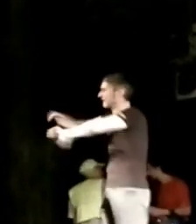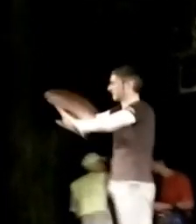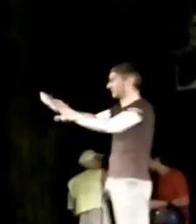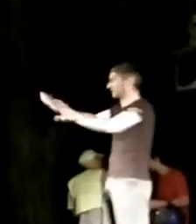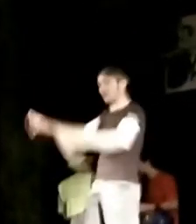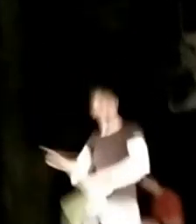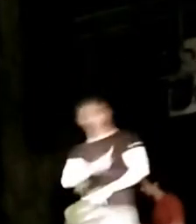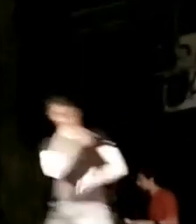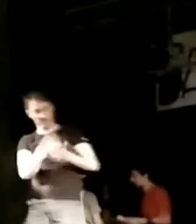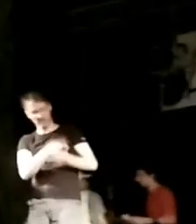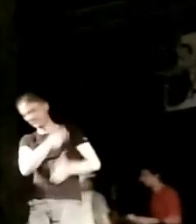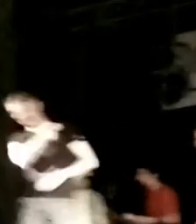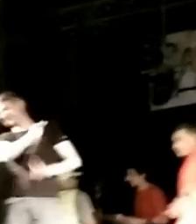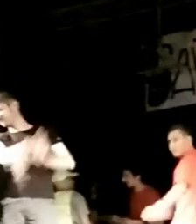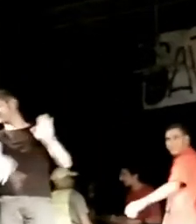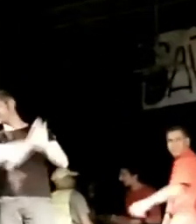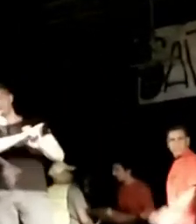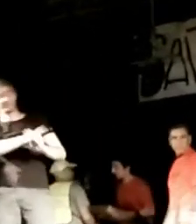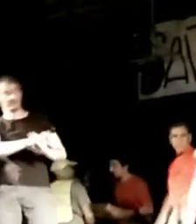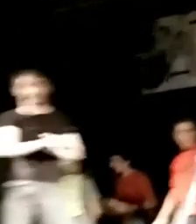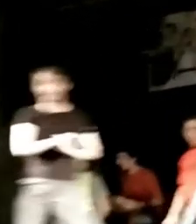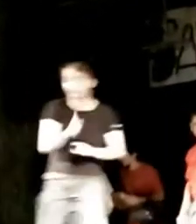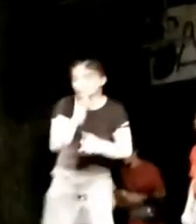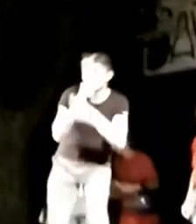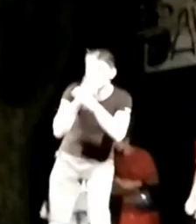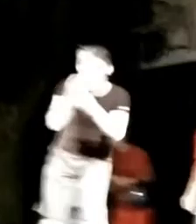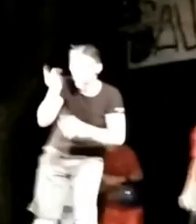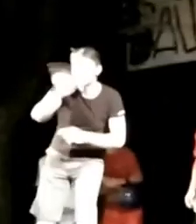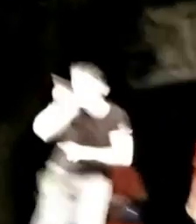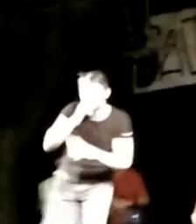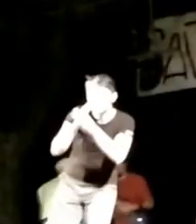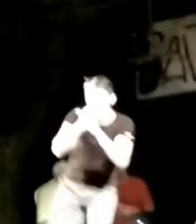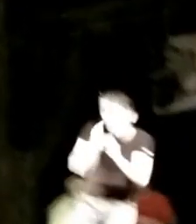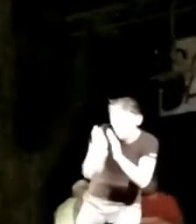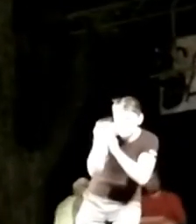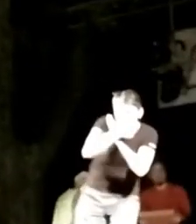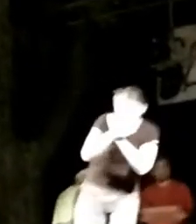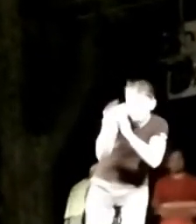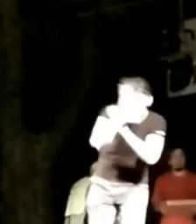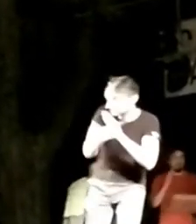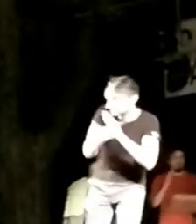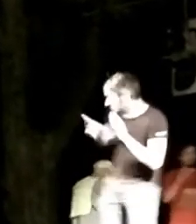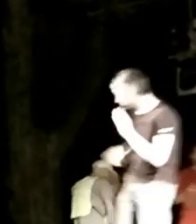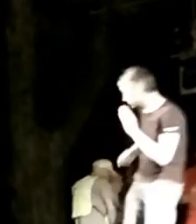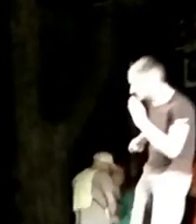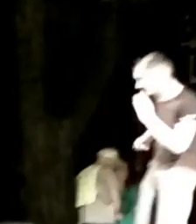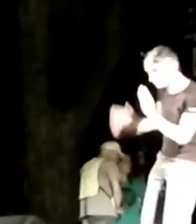no em pagui, però marxi i deixi el que... No, no te vayas, quédate aquí. Quédate con ellos.